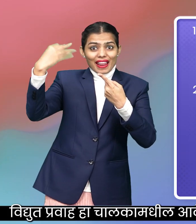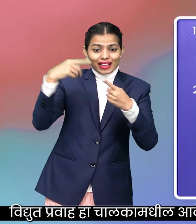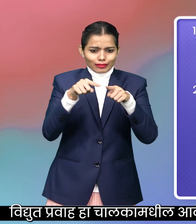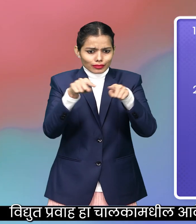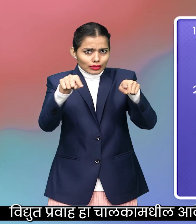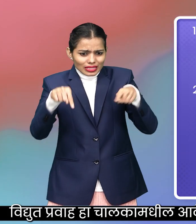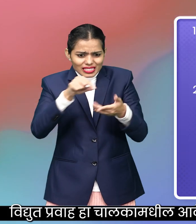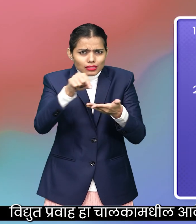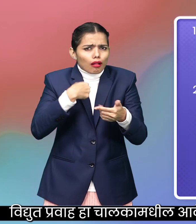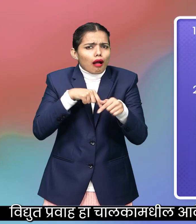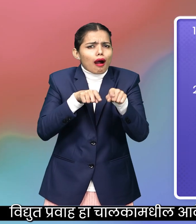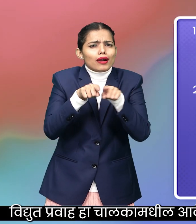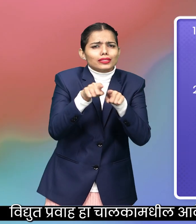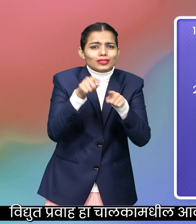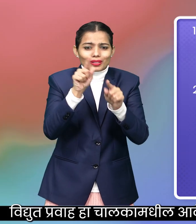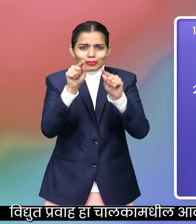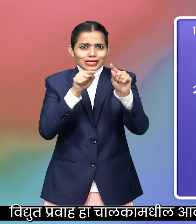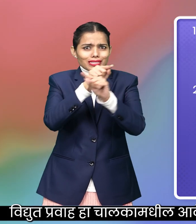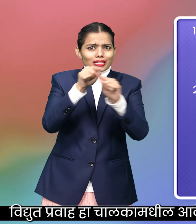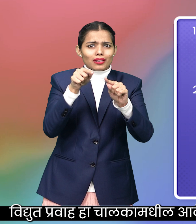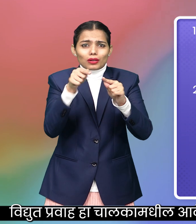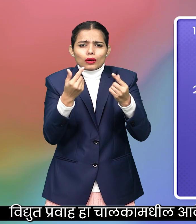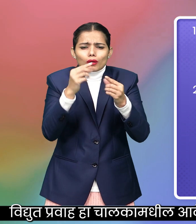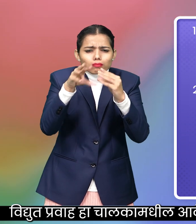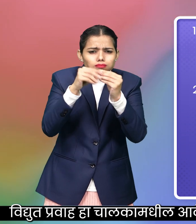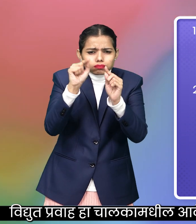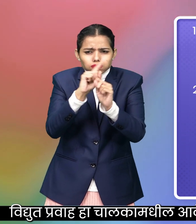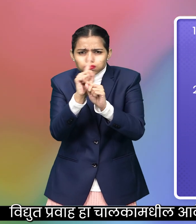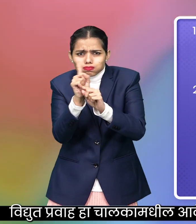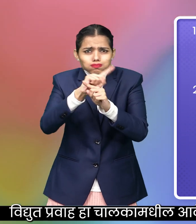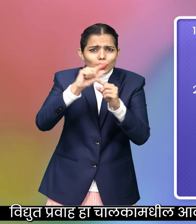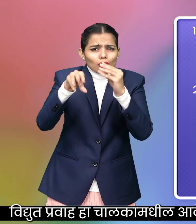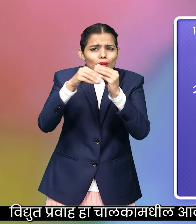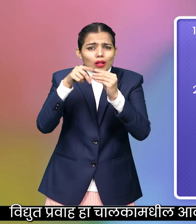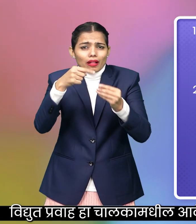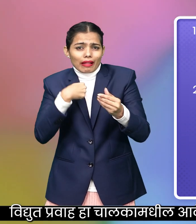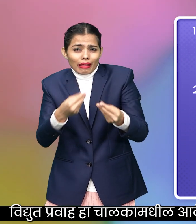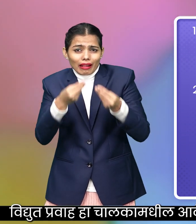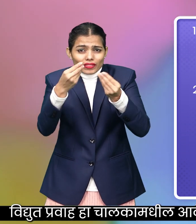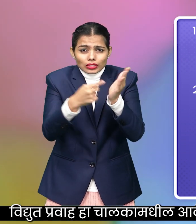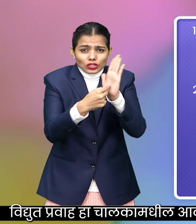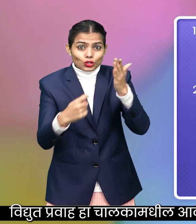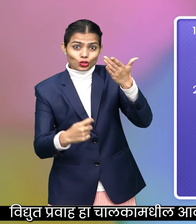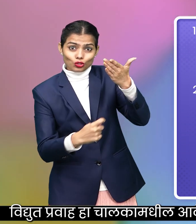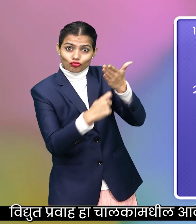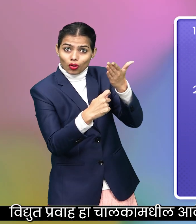विद्युत प्रवाह हा चालकामधील आवेशाच्या प्रवाहाच्या दराने परिभाषित केला जातो.